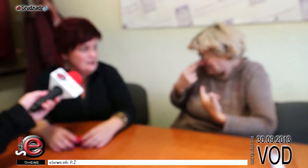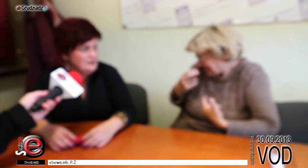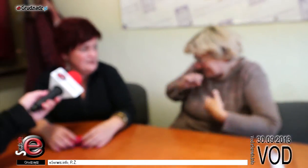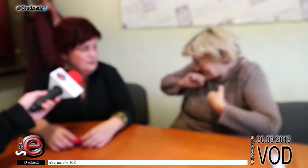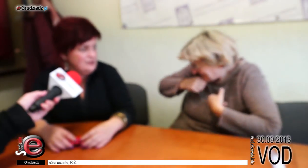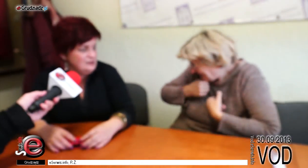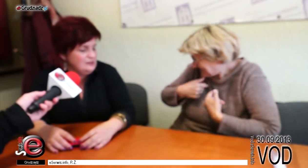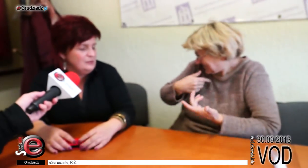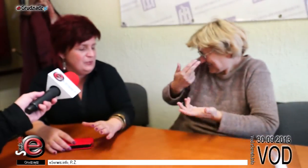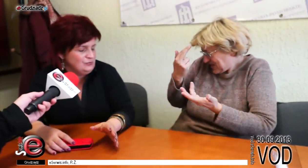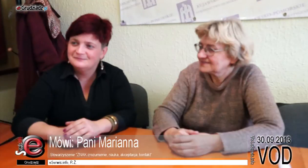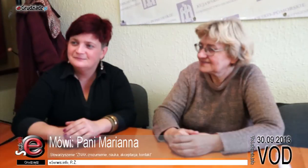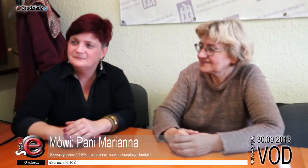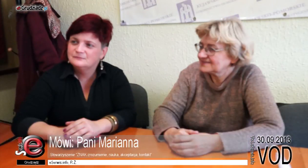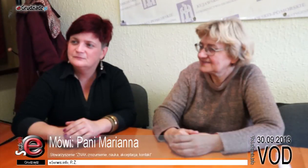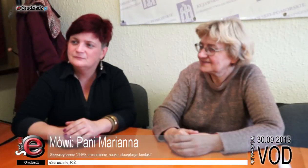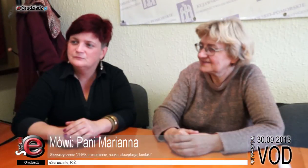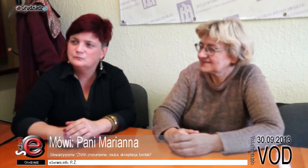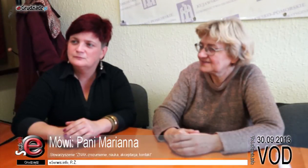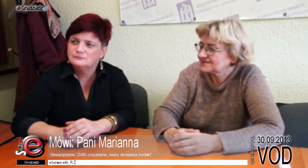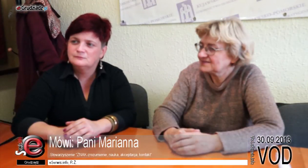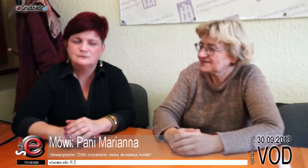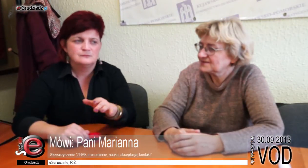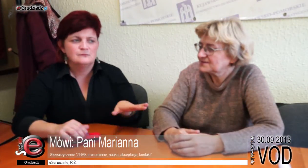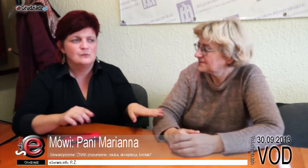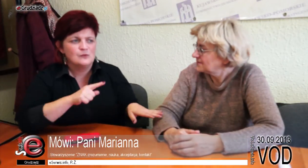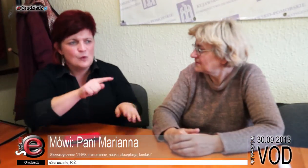przez stowarzyszenie. Przychodzi Pani tutaj do stowarzyszenia.